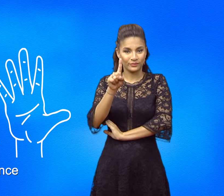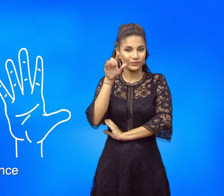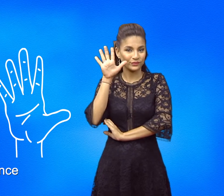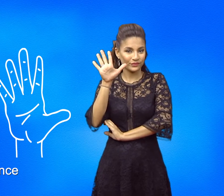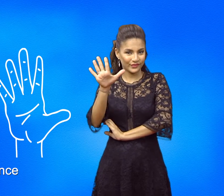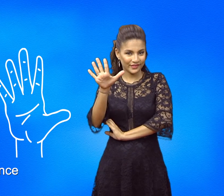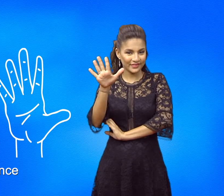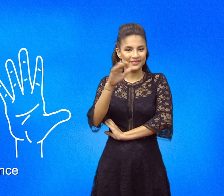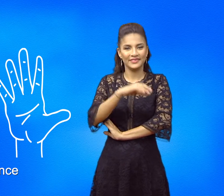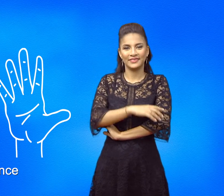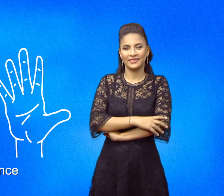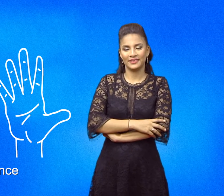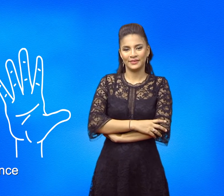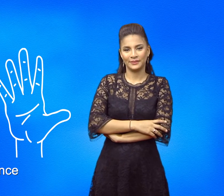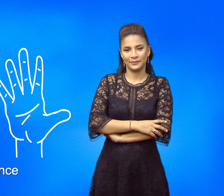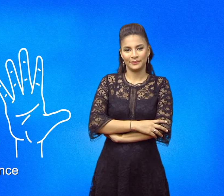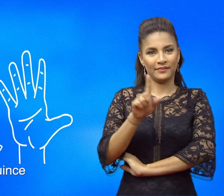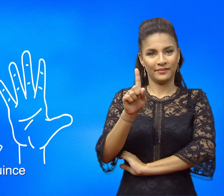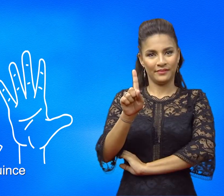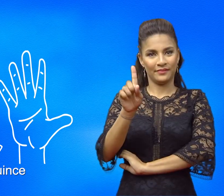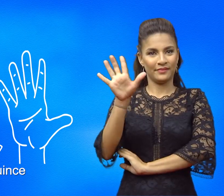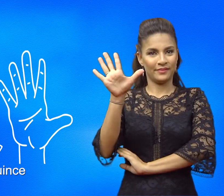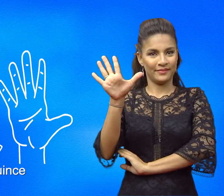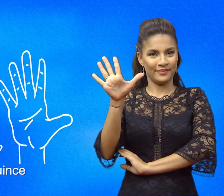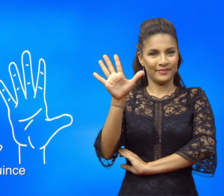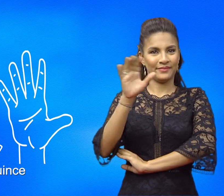15 15